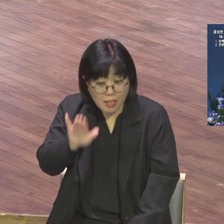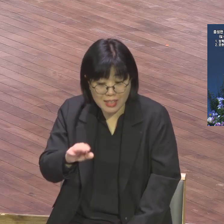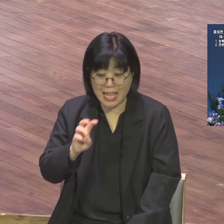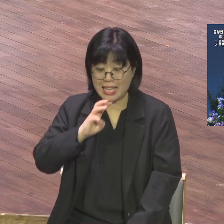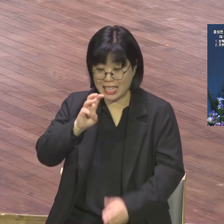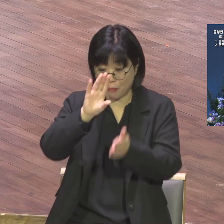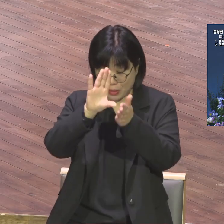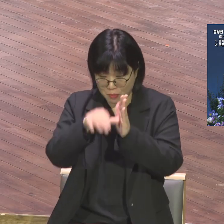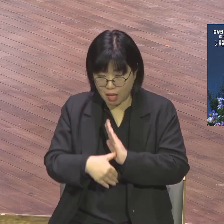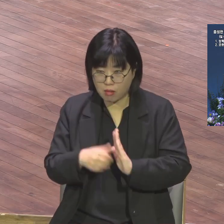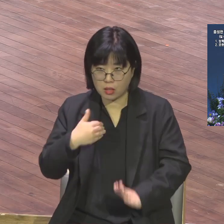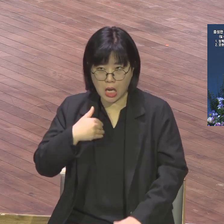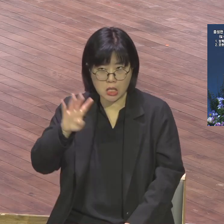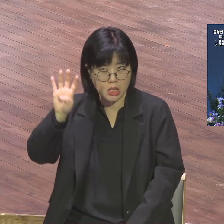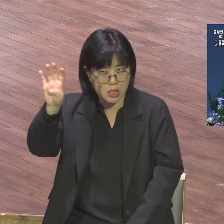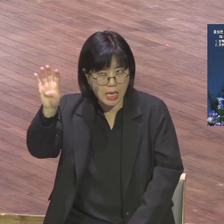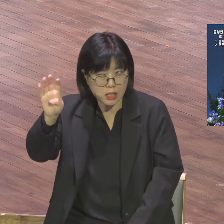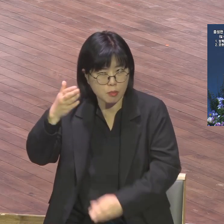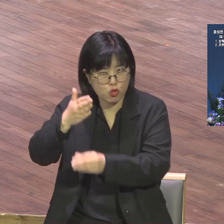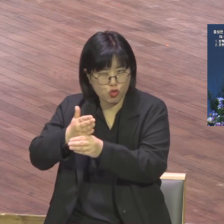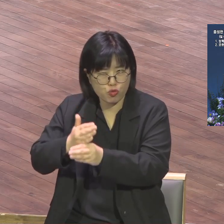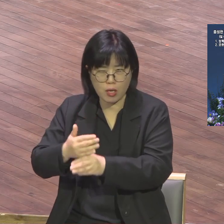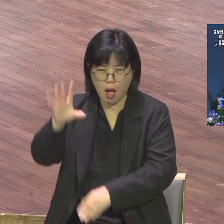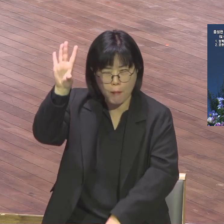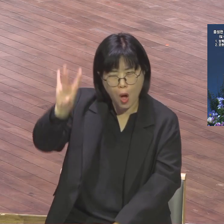얻지 못했다네.